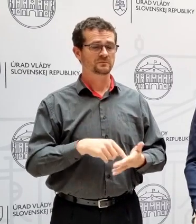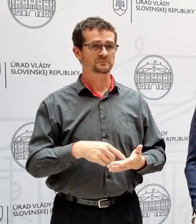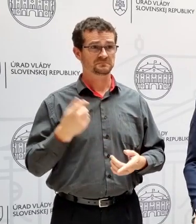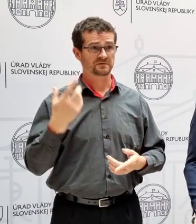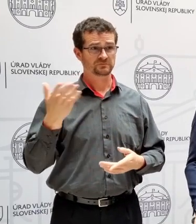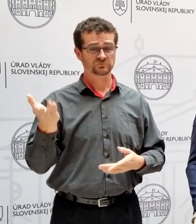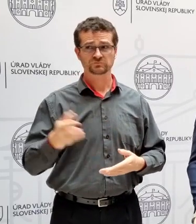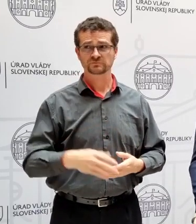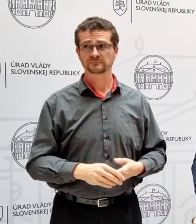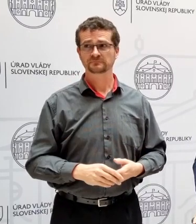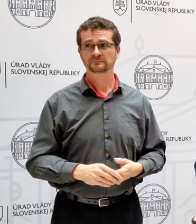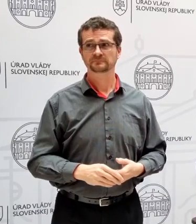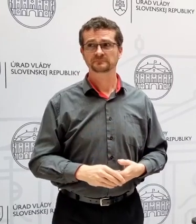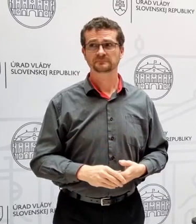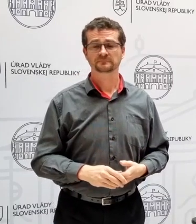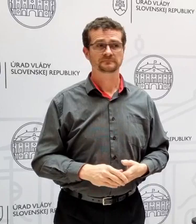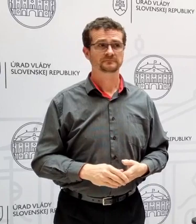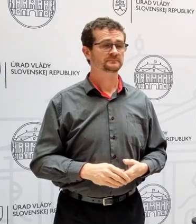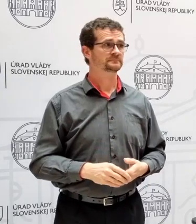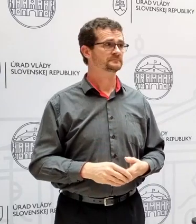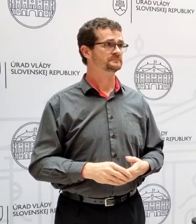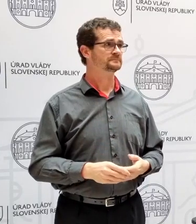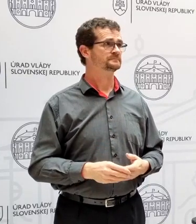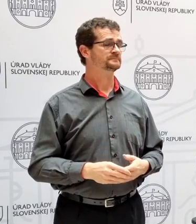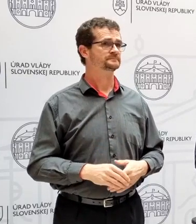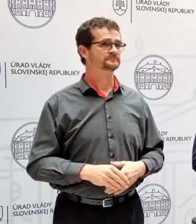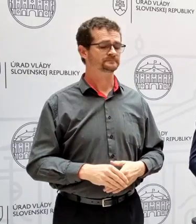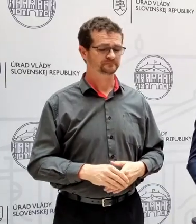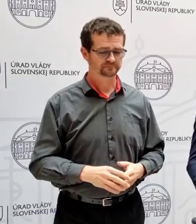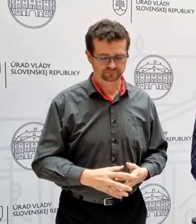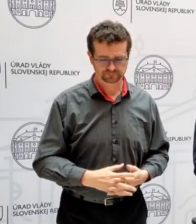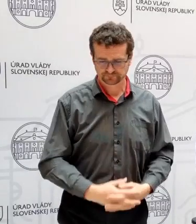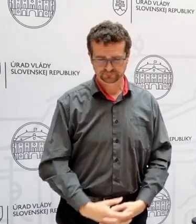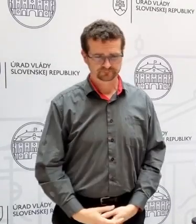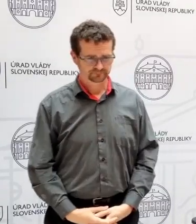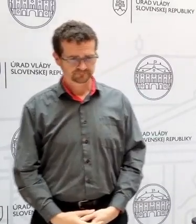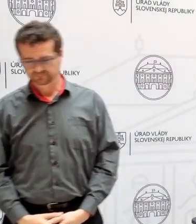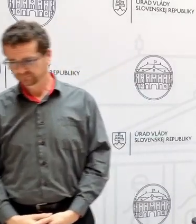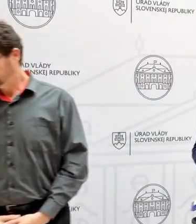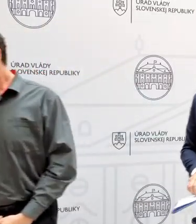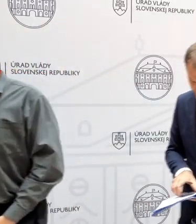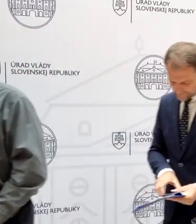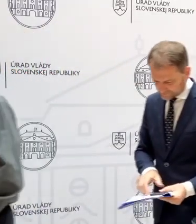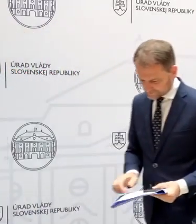náhodou neviete? Ďakujem veľmi pekne. Dovidenia.